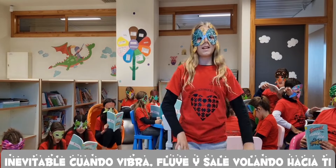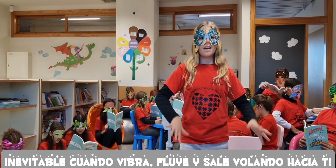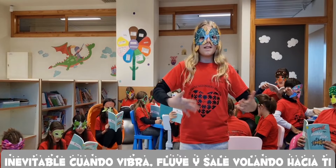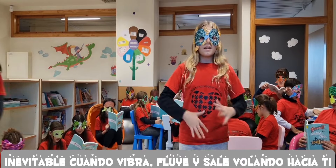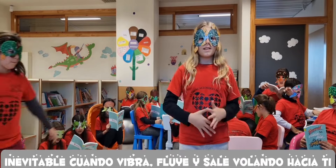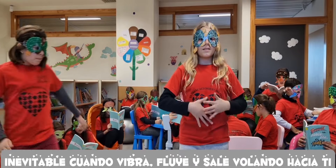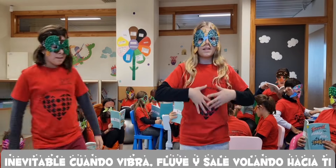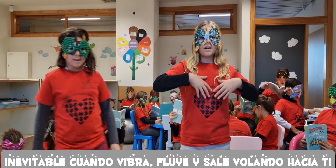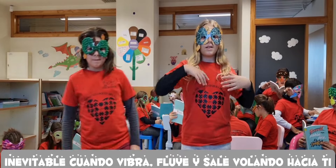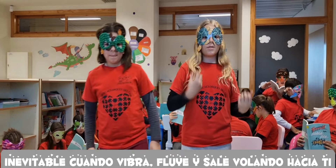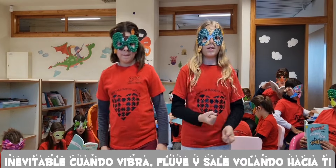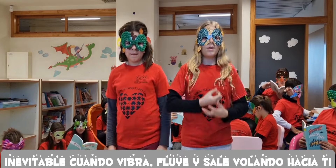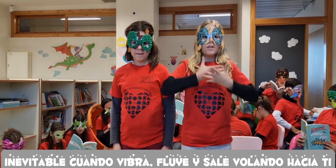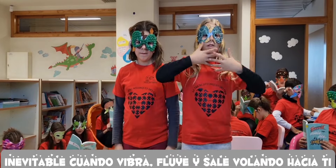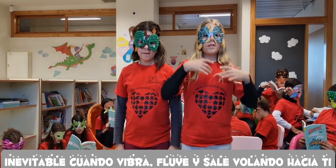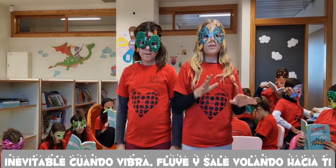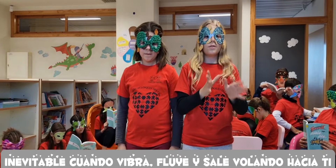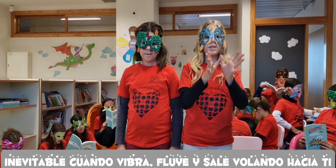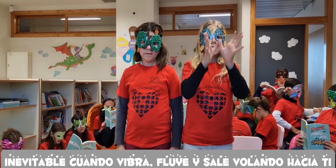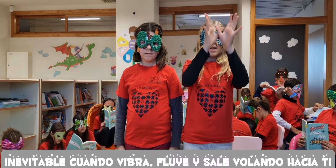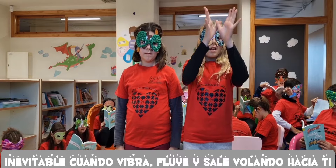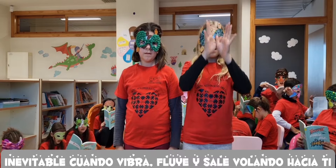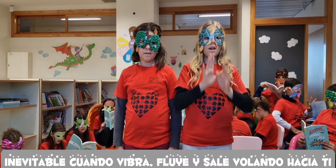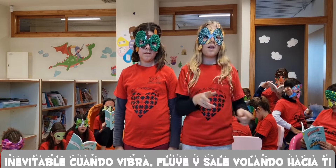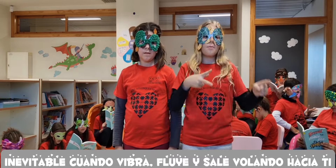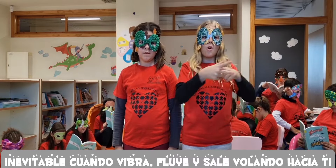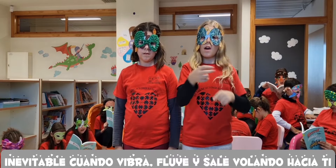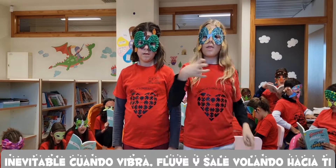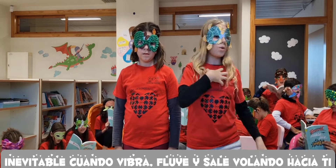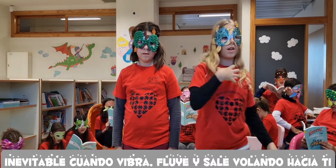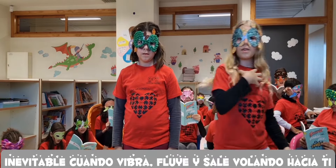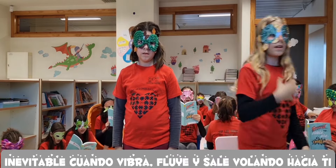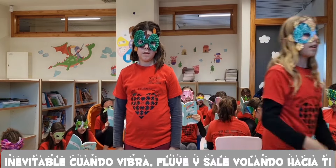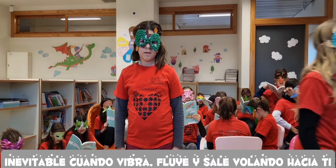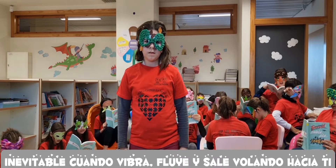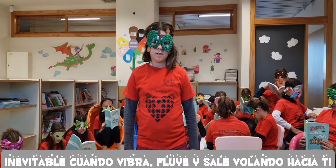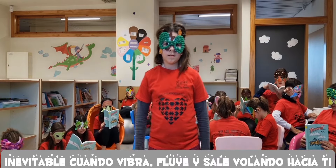Inevitable es cuando vibra, fluye y sale volando hacia aquí.